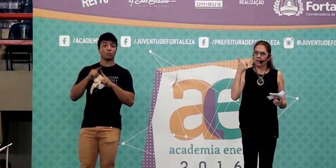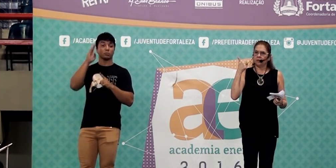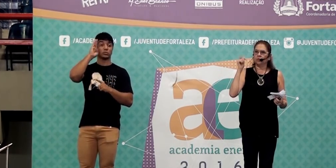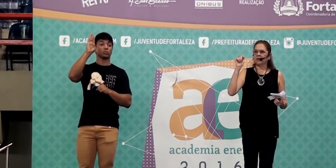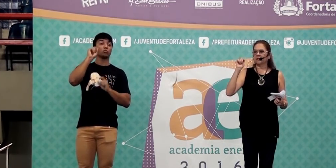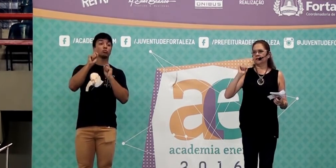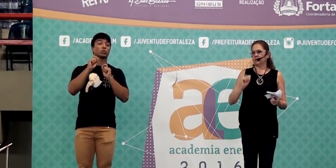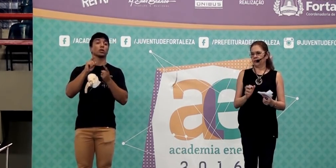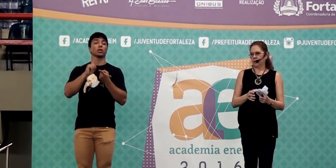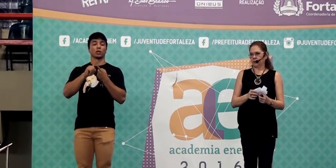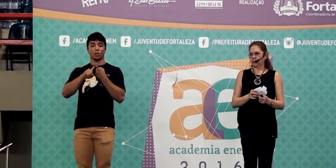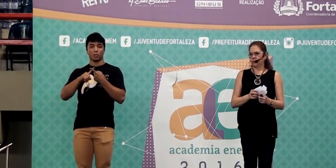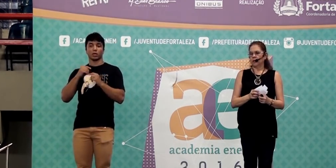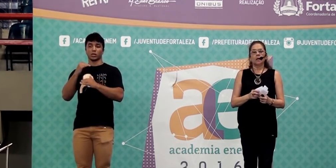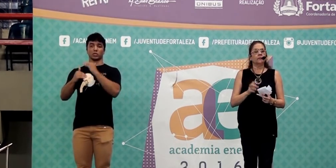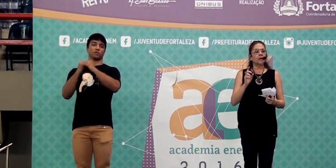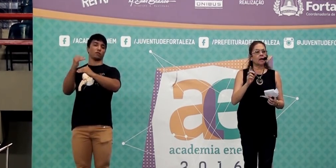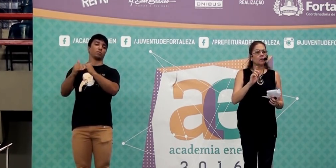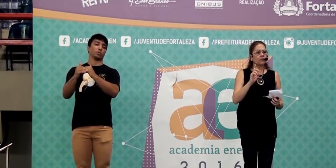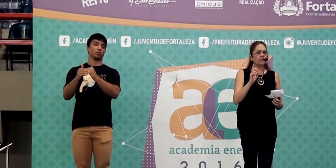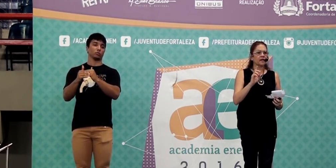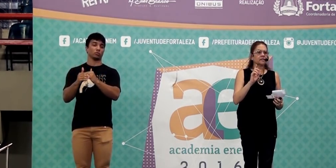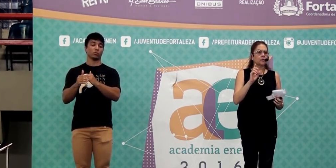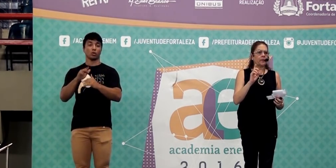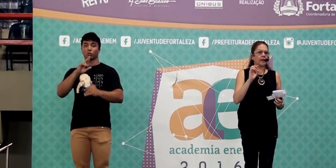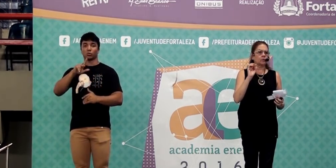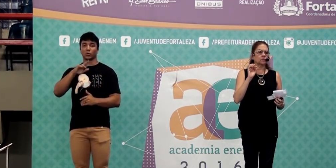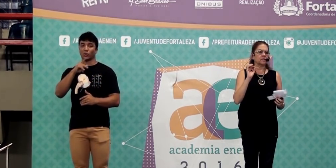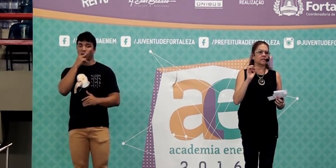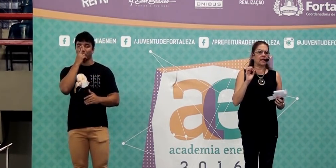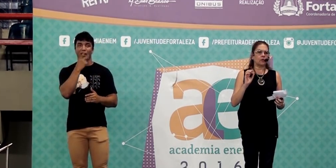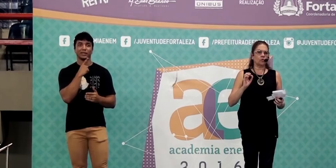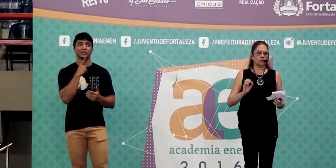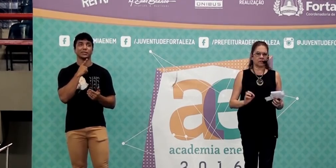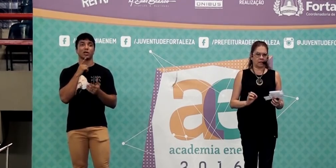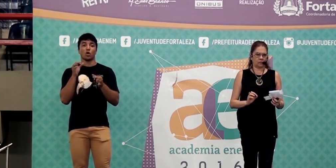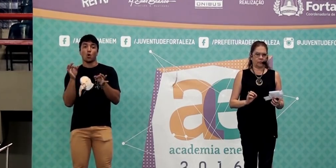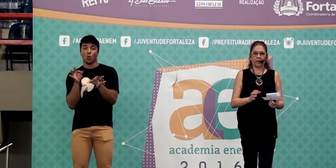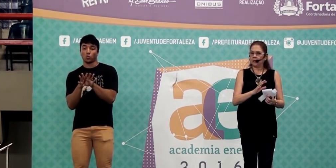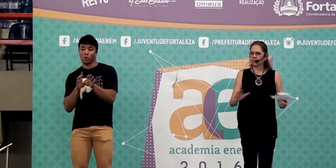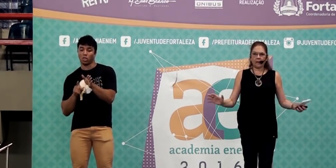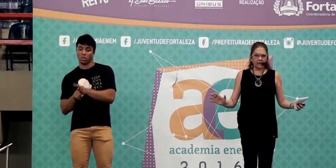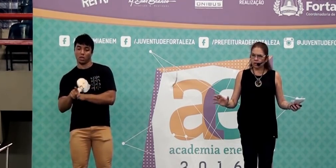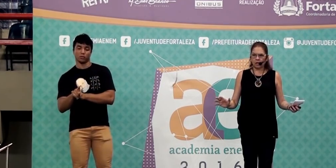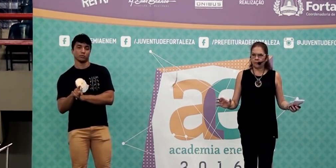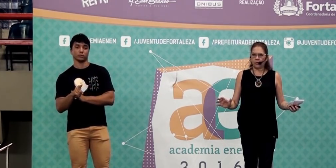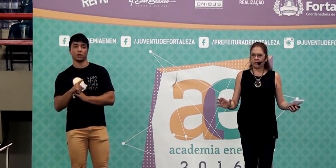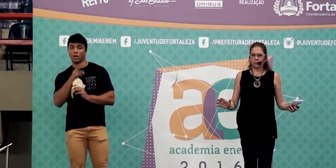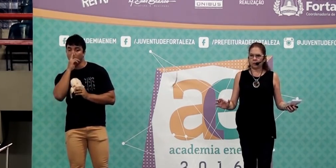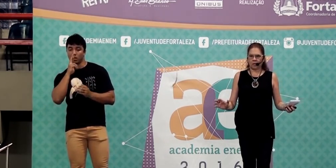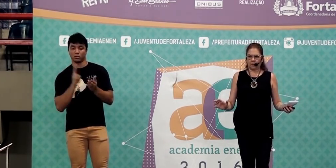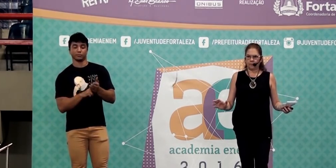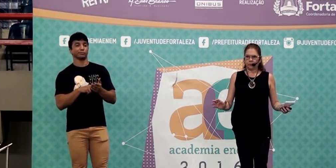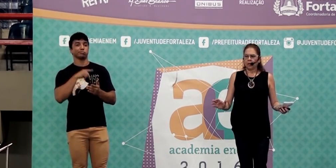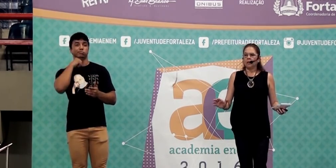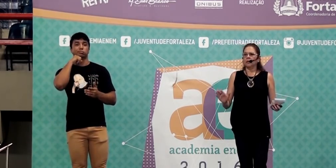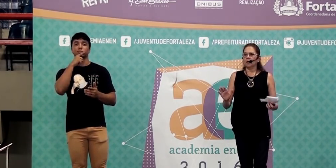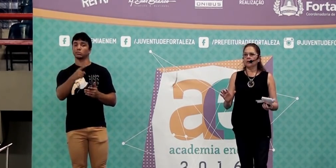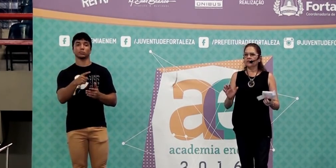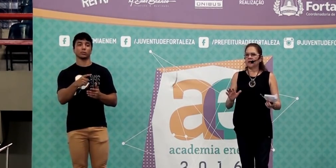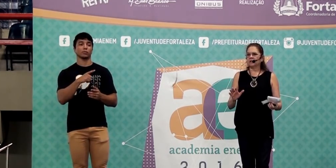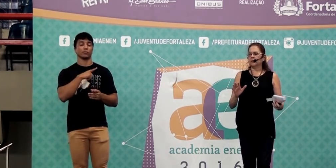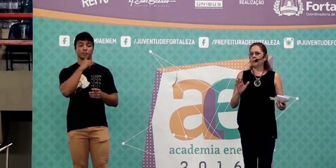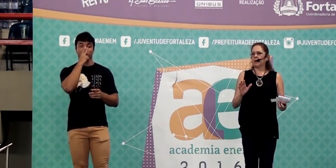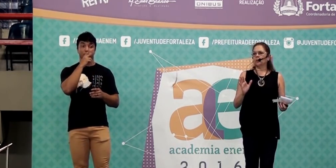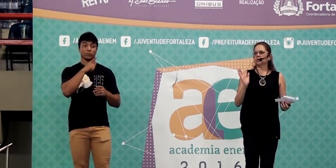Principalmente e no desenvolvimento. Não façam perguntas na conclusão, porque não dá mais tempo responder.